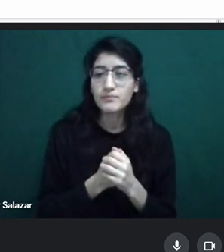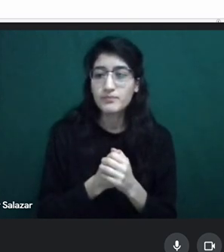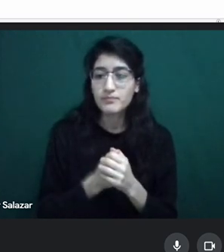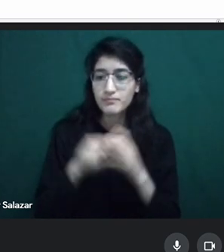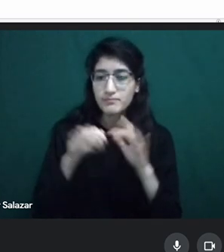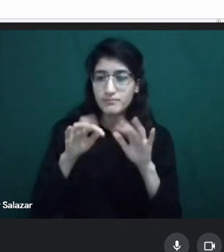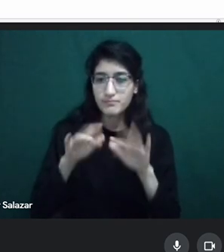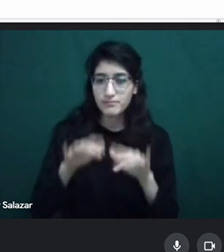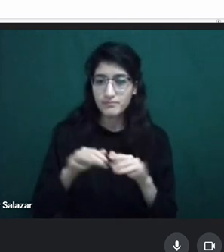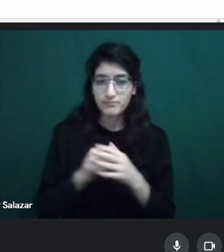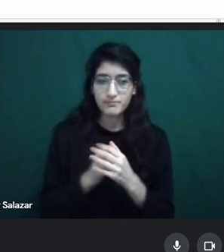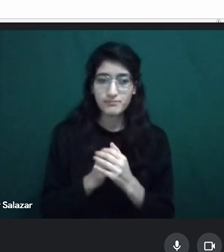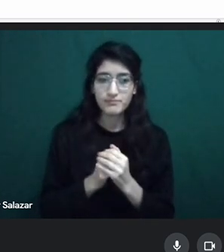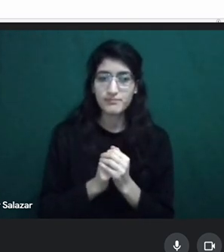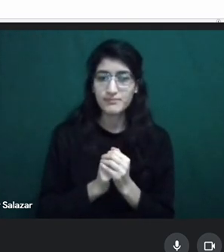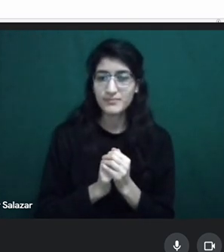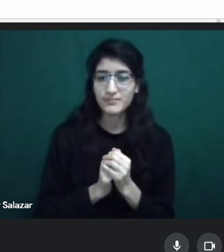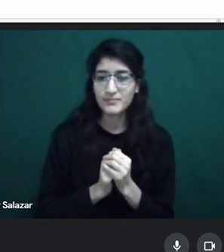countries.